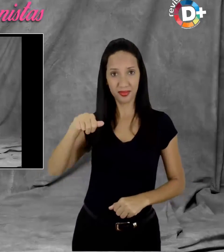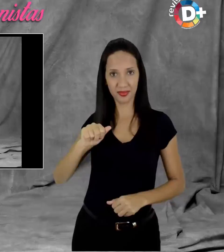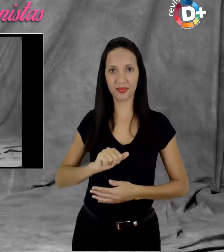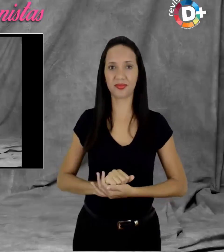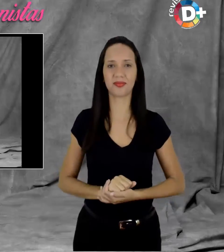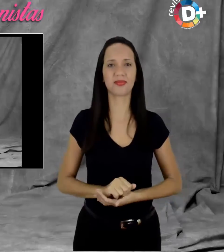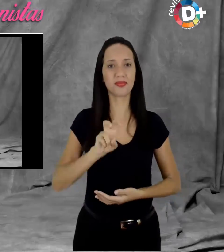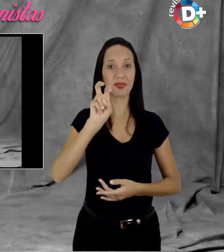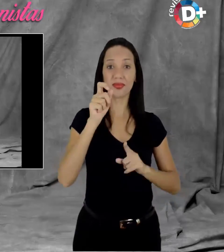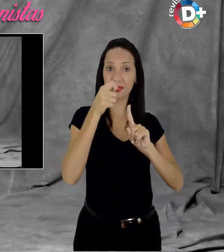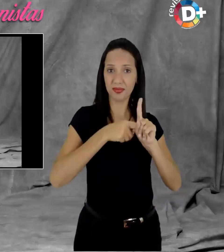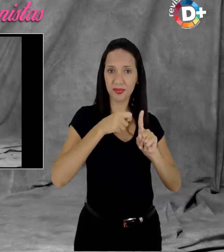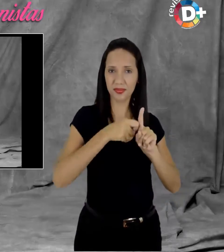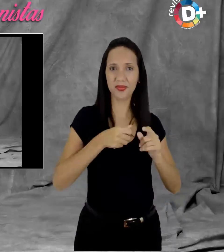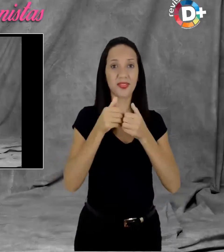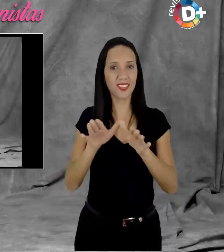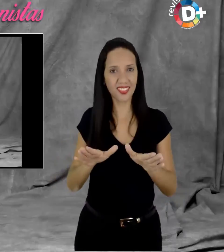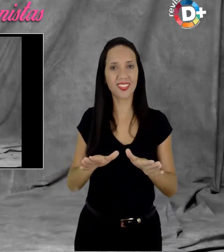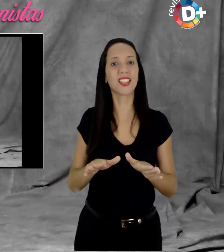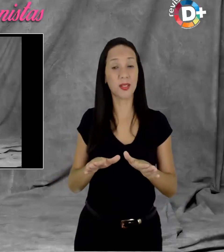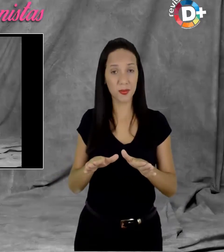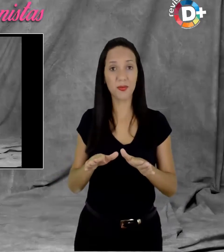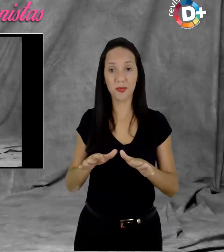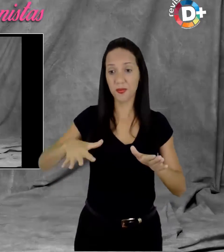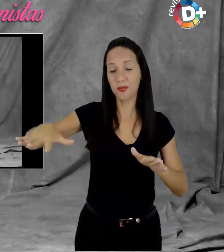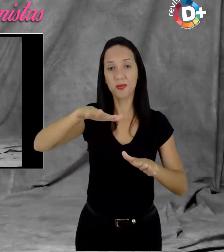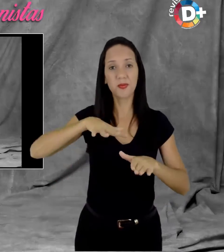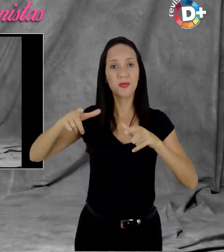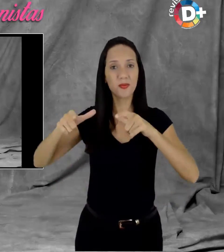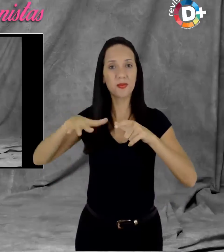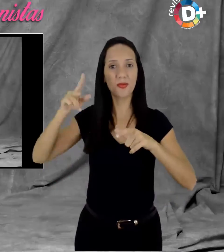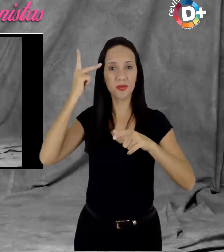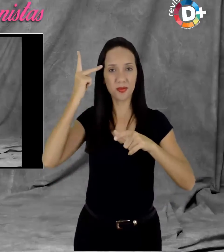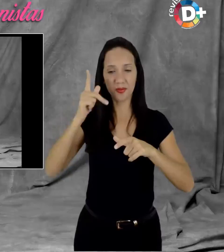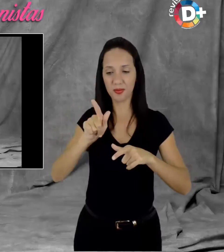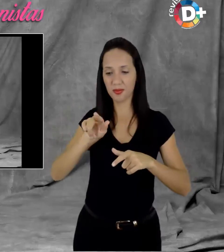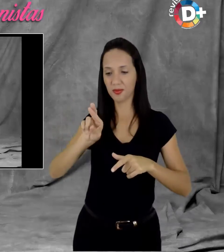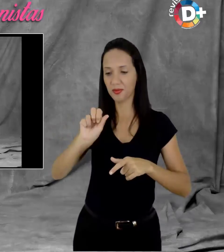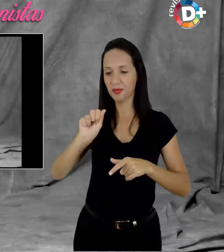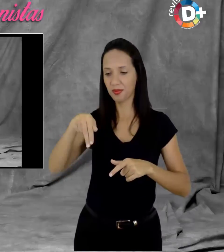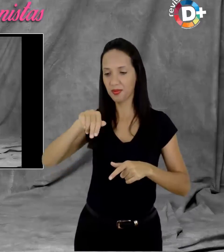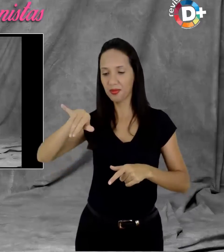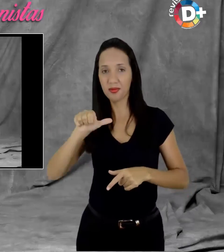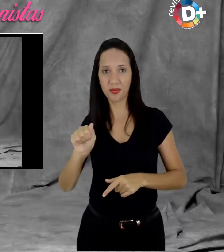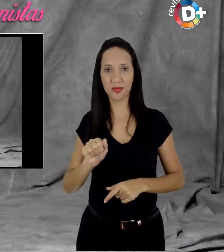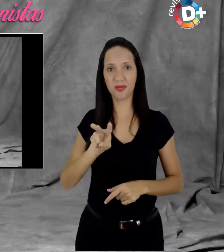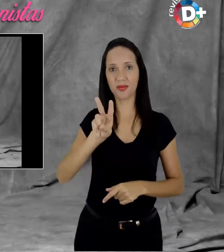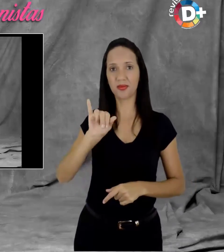Há 5 meses, elas abriram uma filial na Granja Viana, onde sempre moraram.